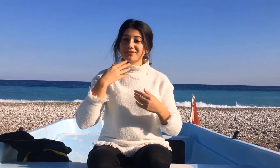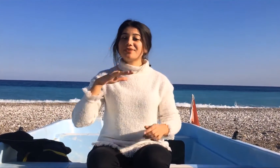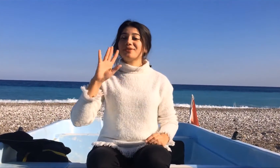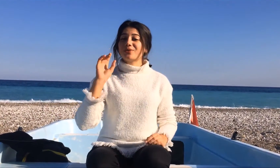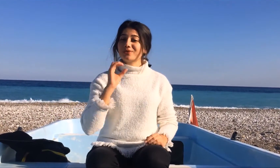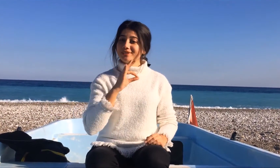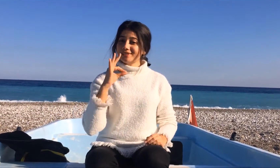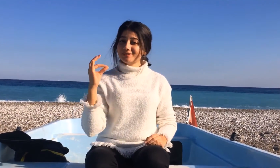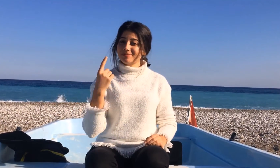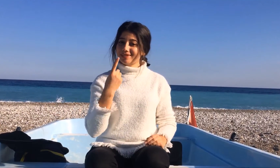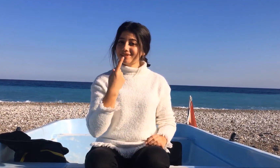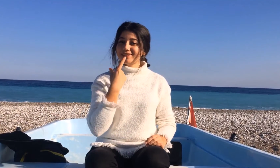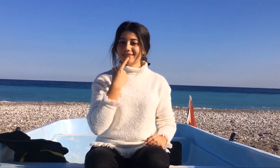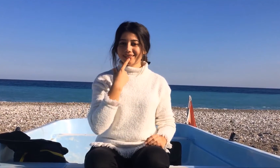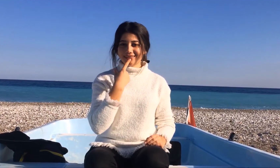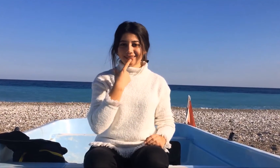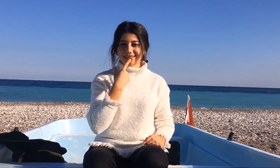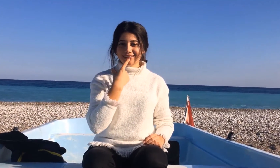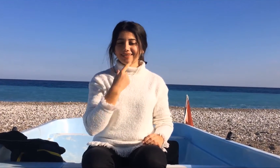Tarifi yok hiçbir dilde.